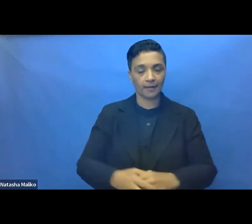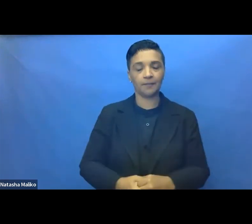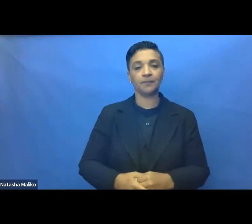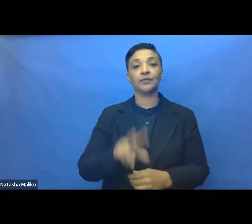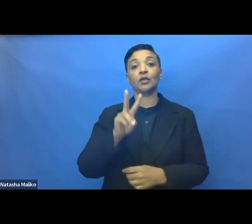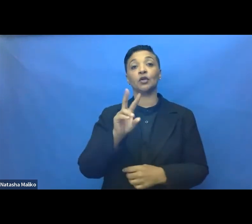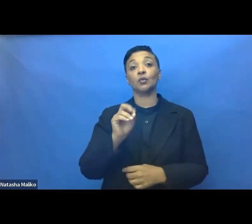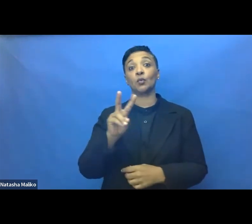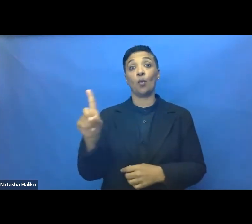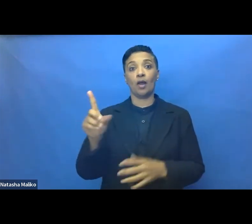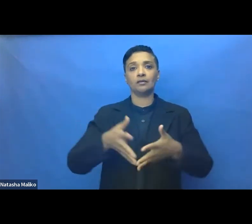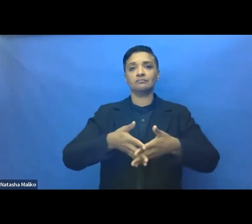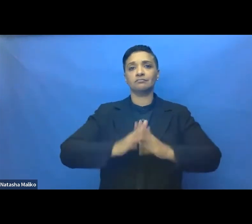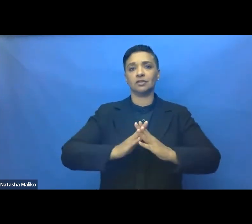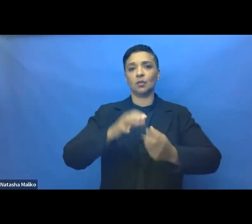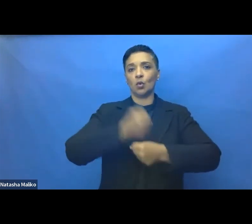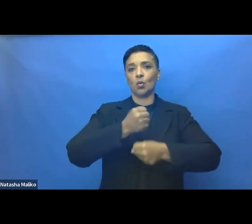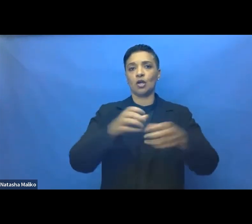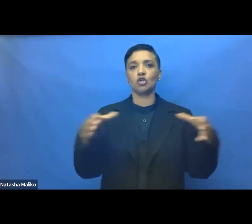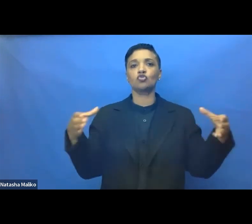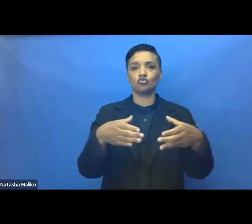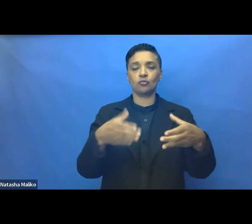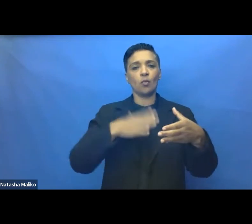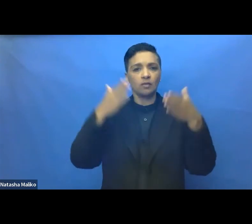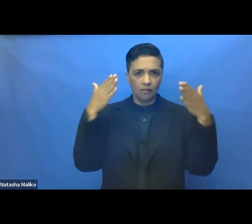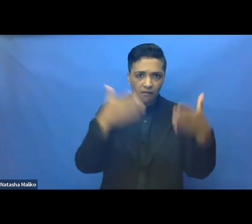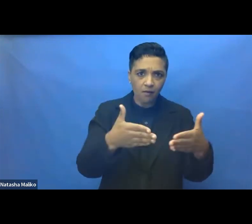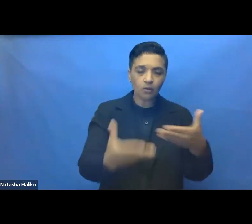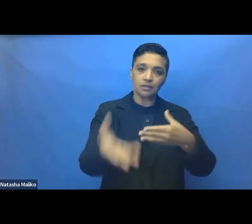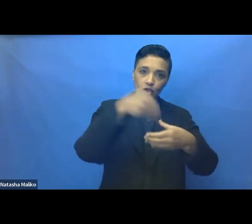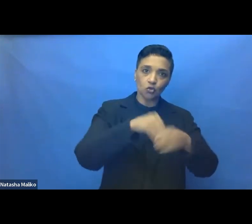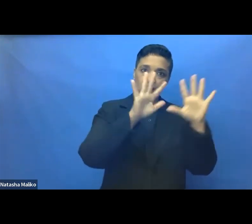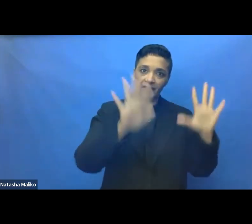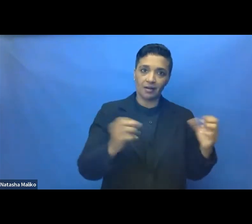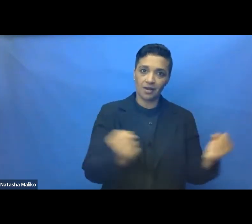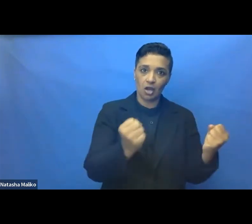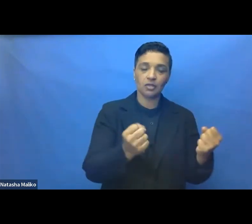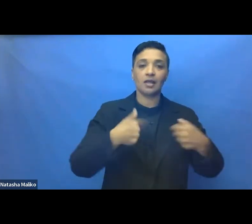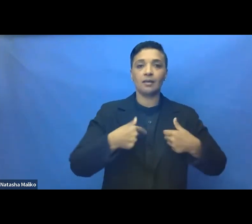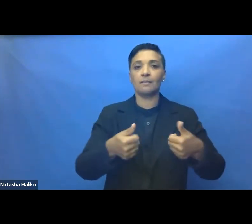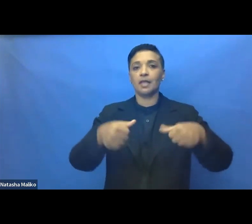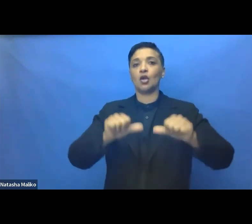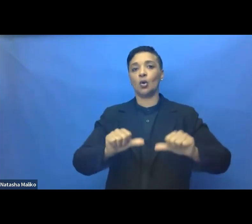personnes handicapées. L'année dernière, un groupe de travail a été établi